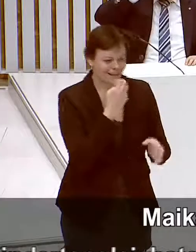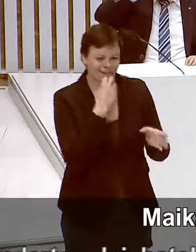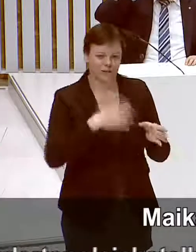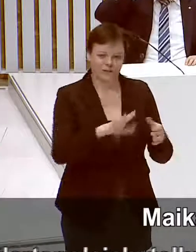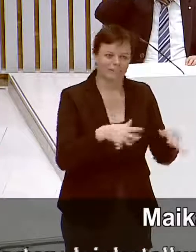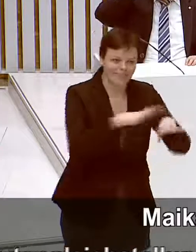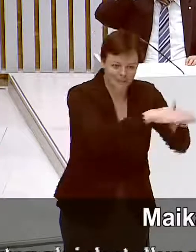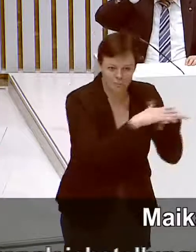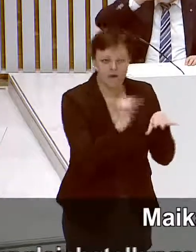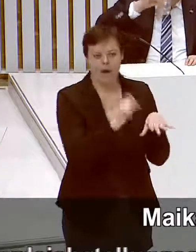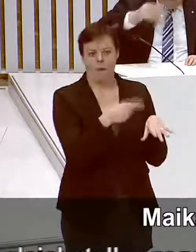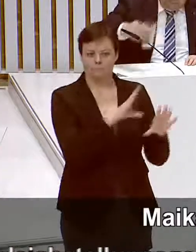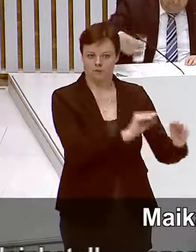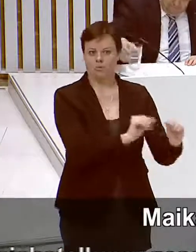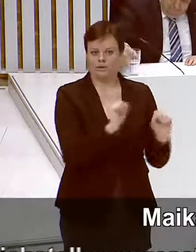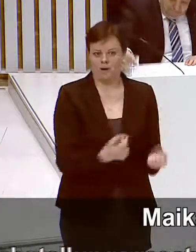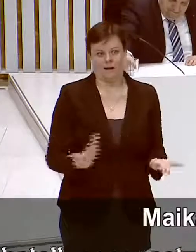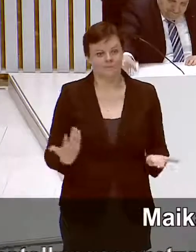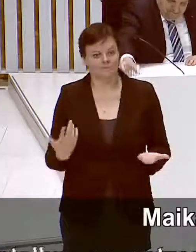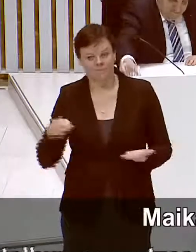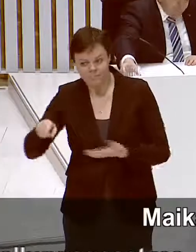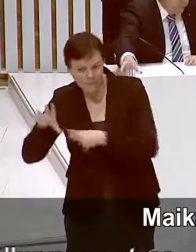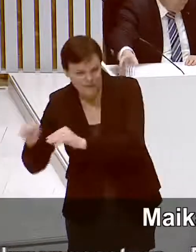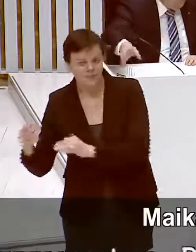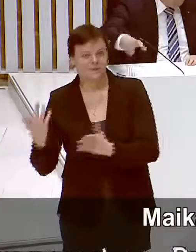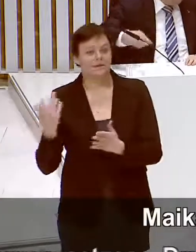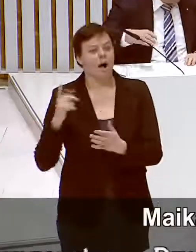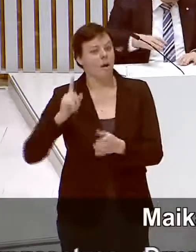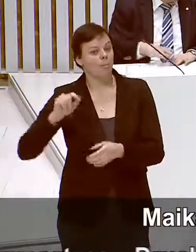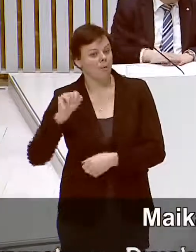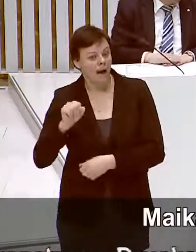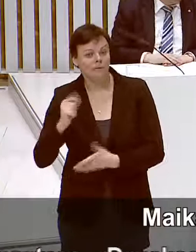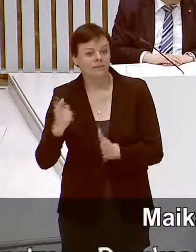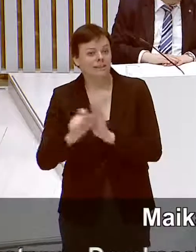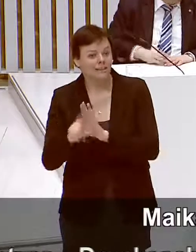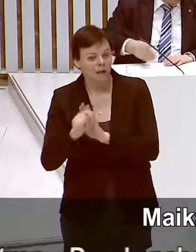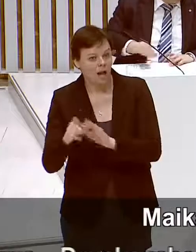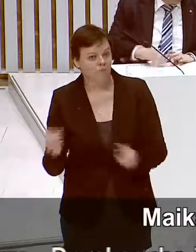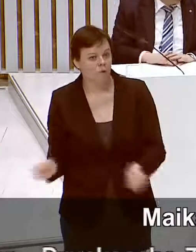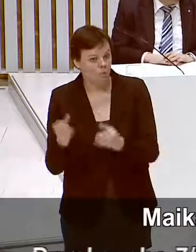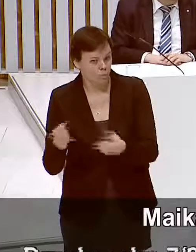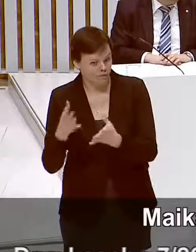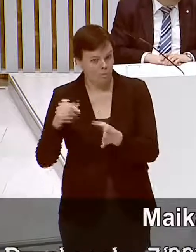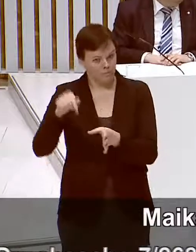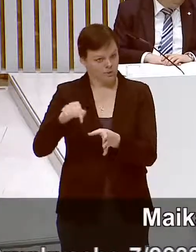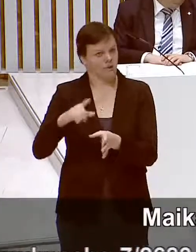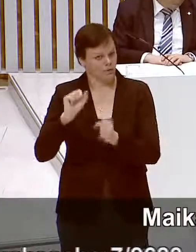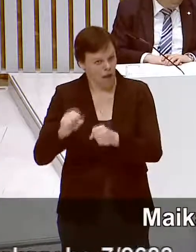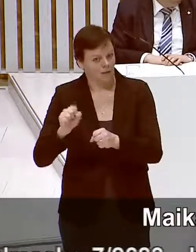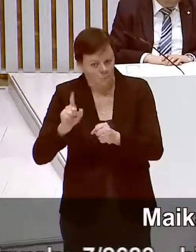sein. Gerade die Nutzung digitaler Produkte haben das Potenzial,